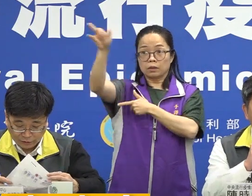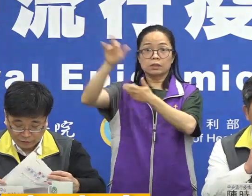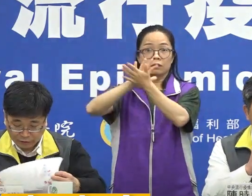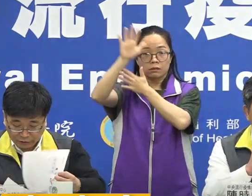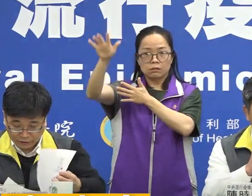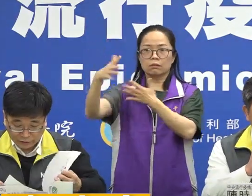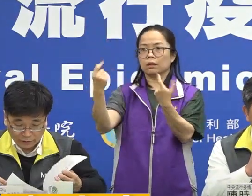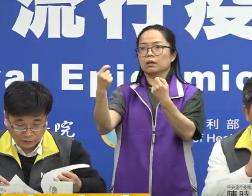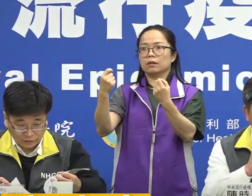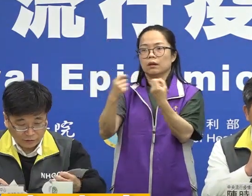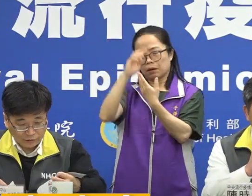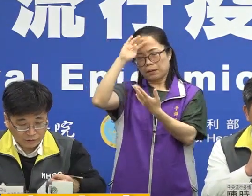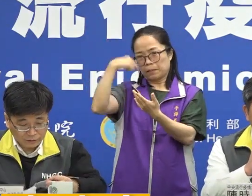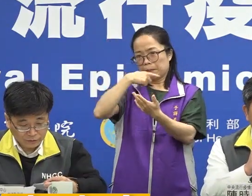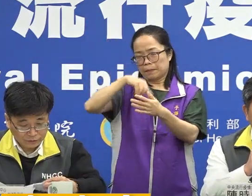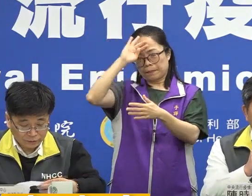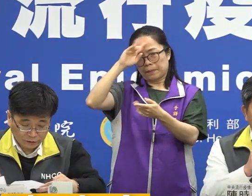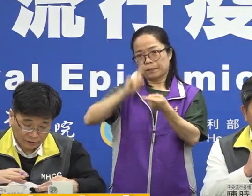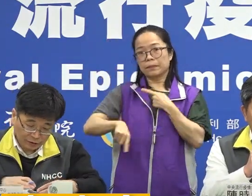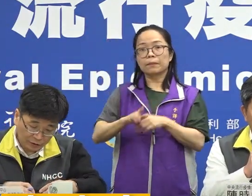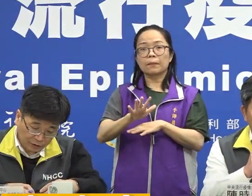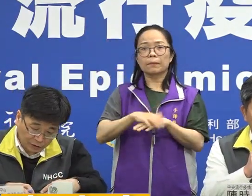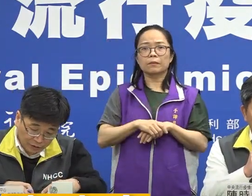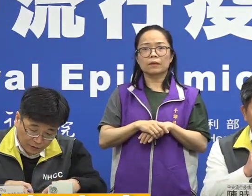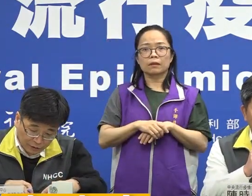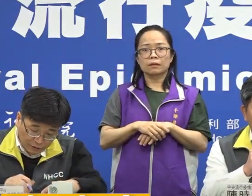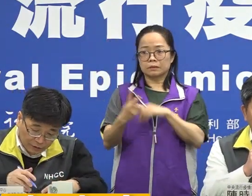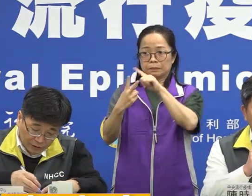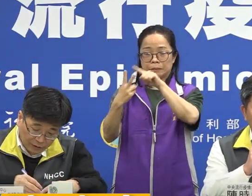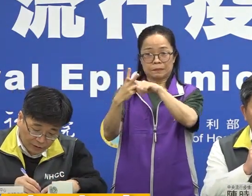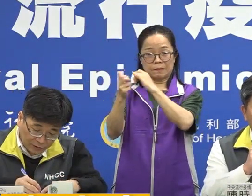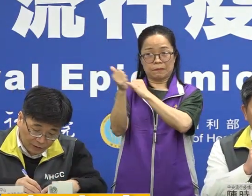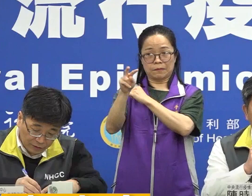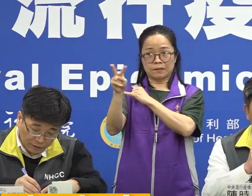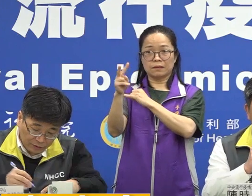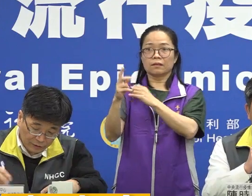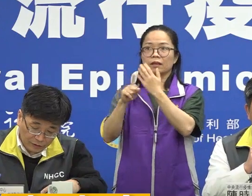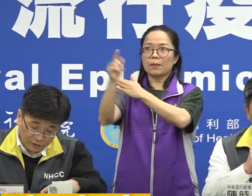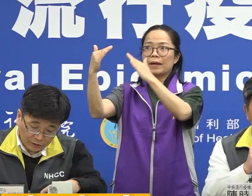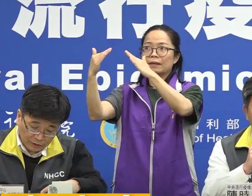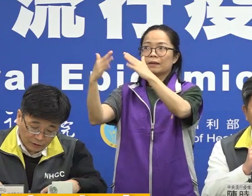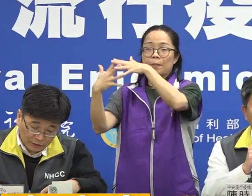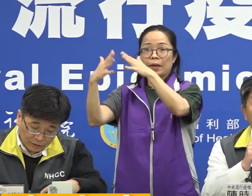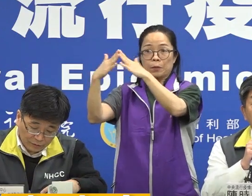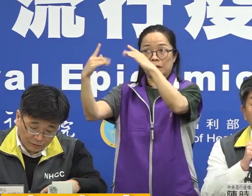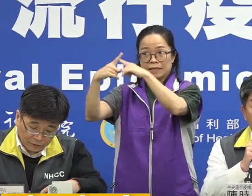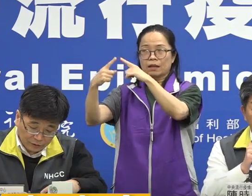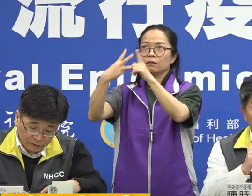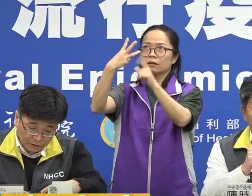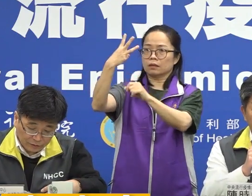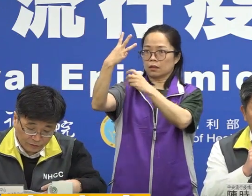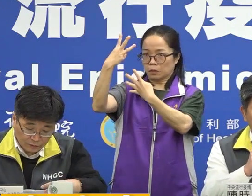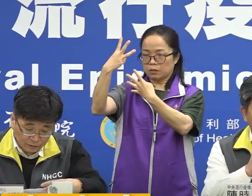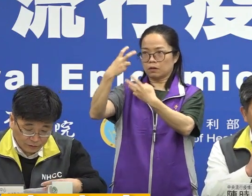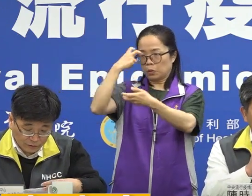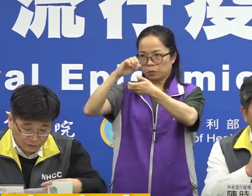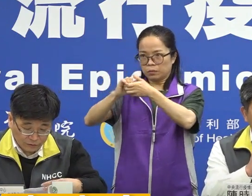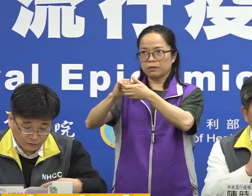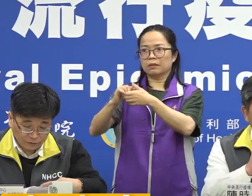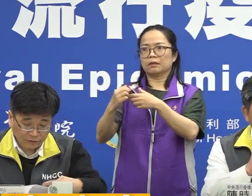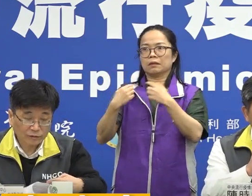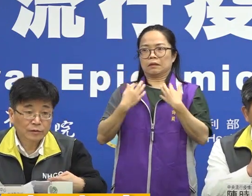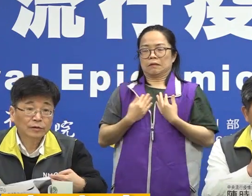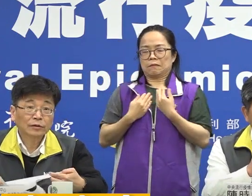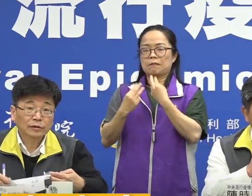后也出现症状。那且该对夫妻在美国的家人于3月10号确诊武汉肺